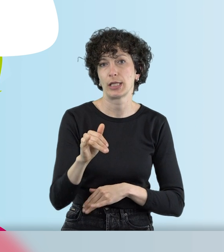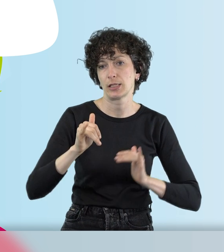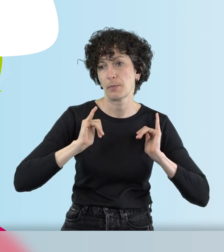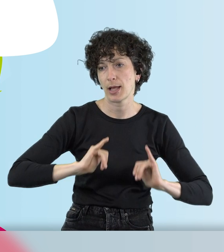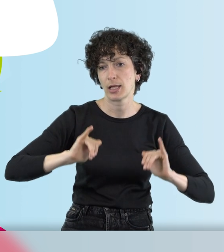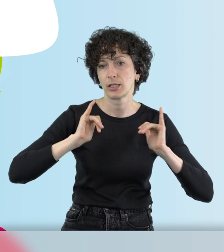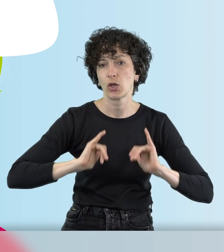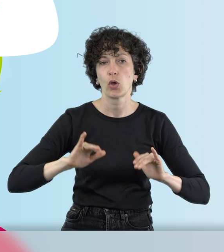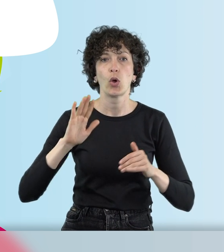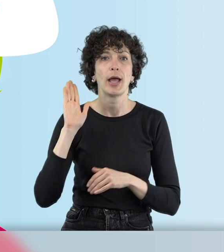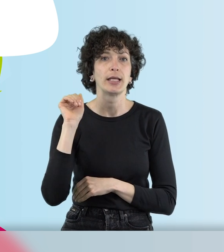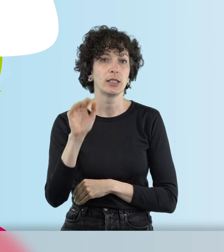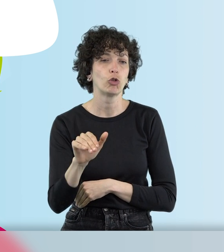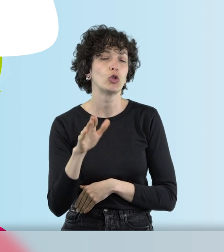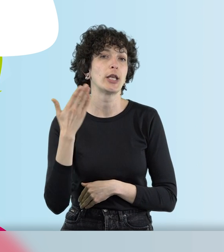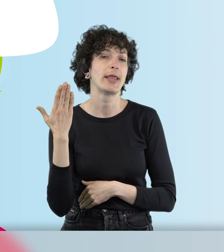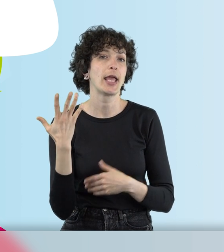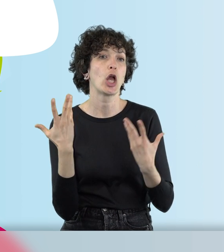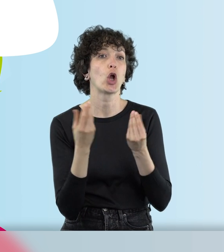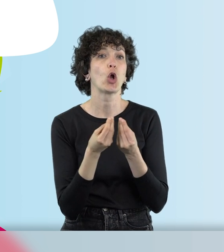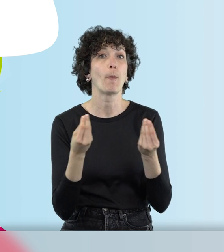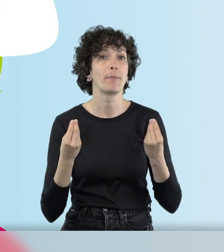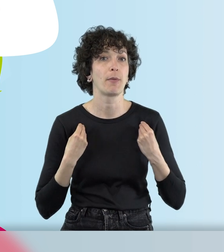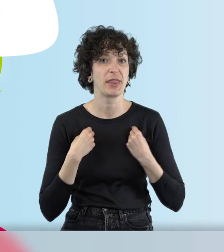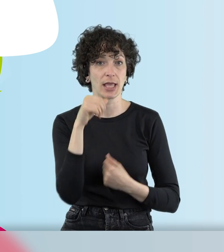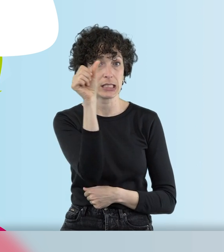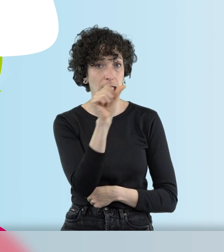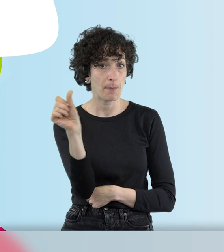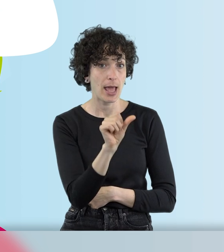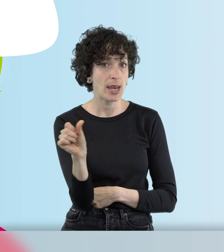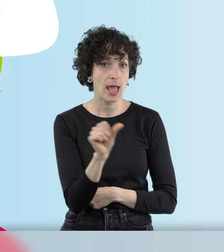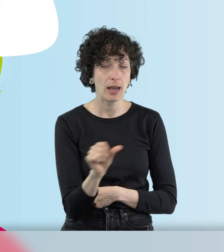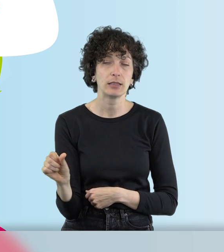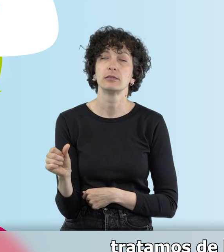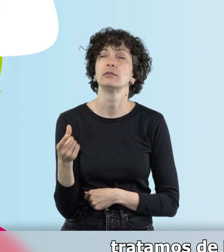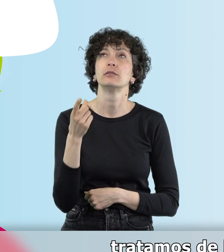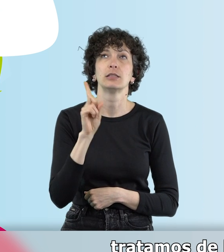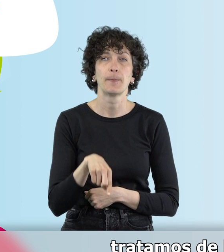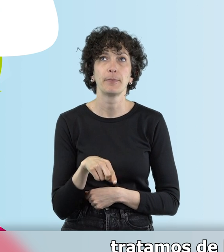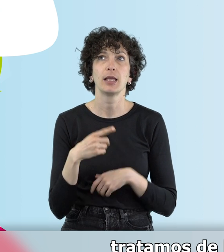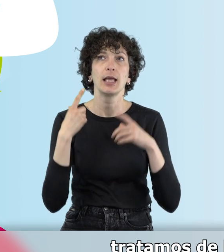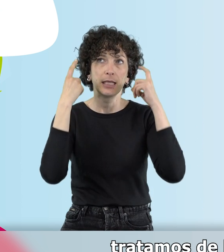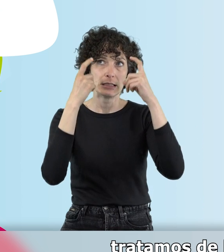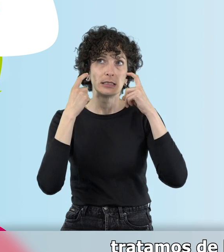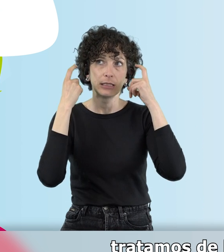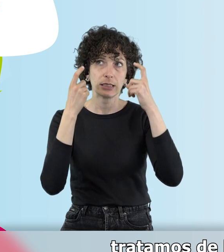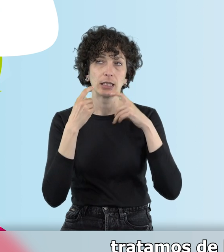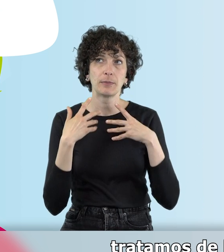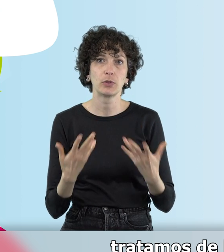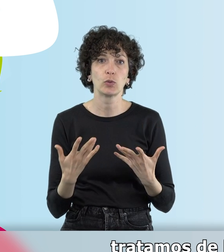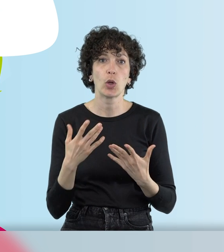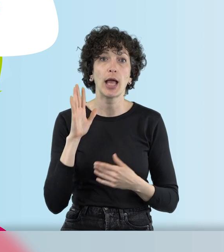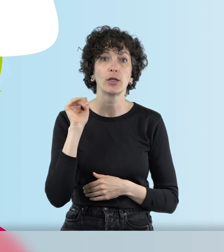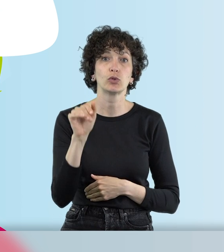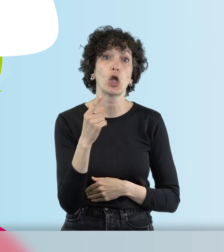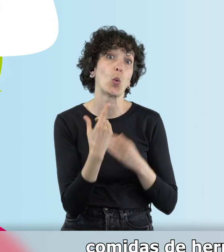paseo, excursiones de convivencia semanales, tratamos de hacer también